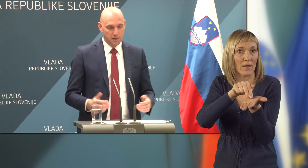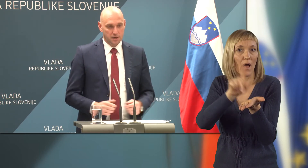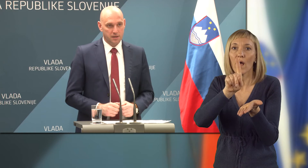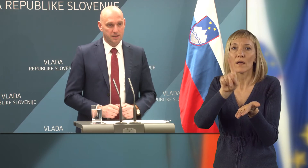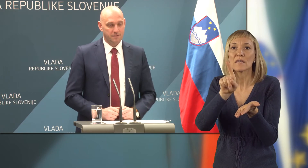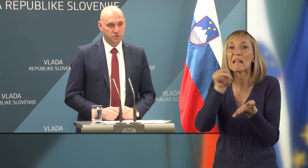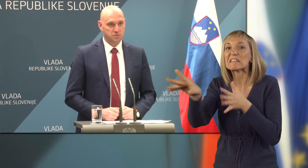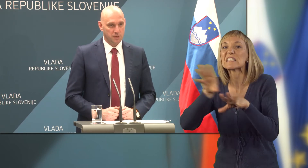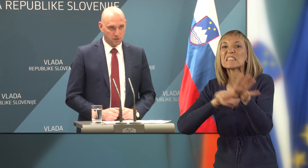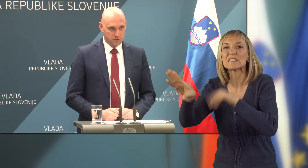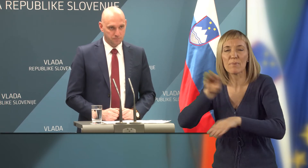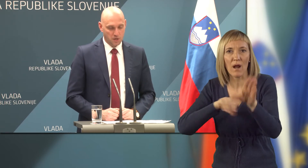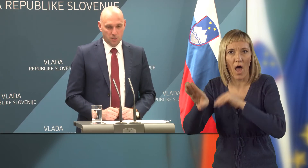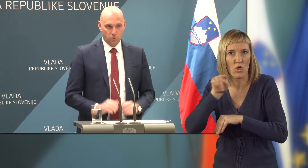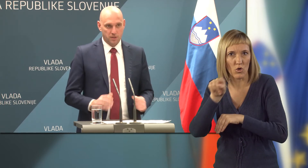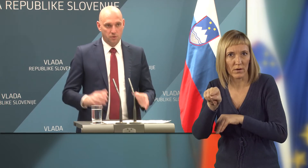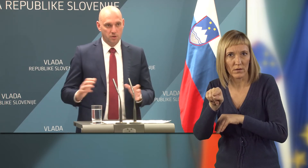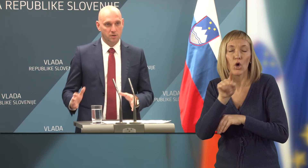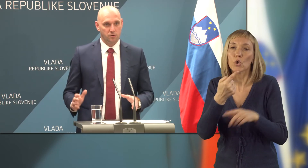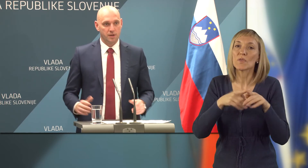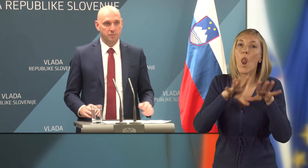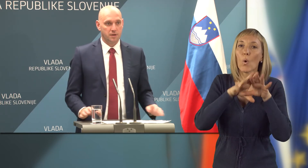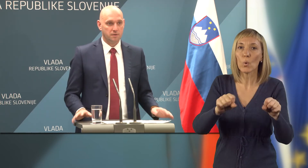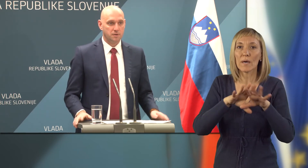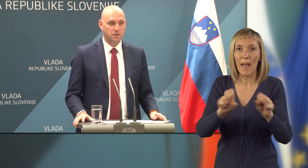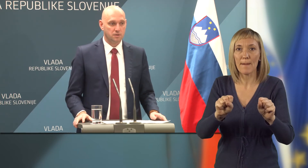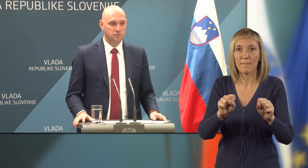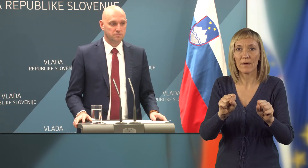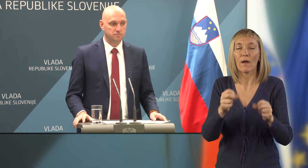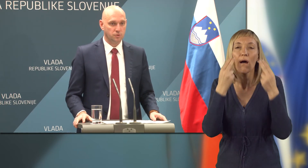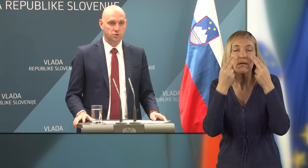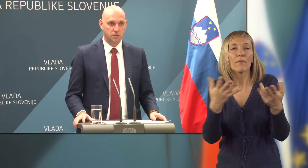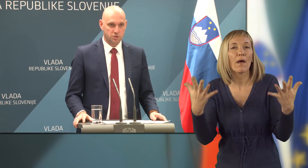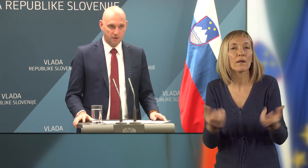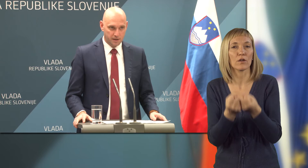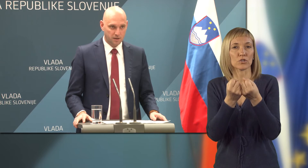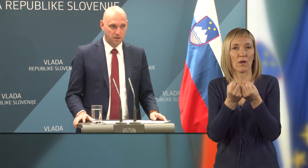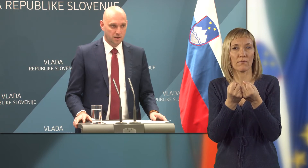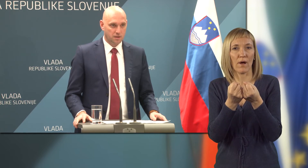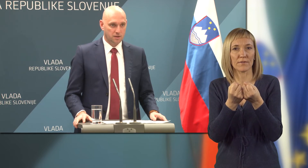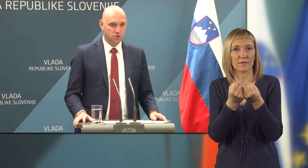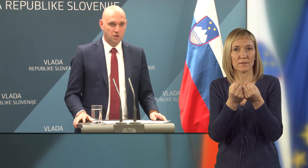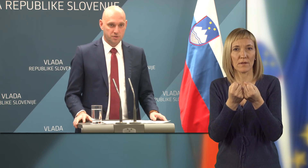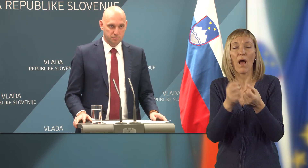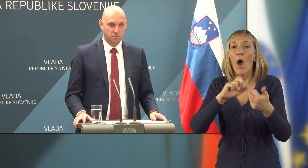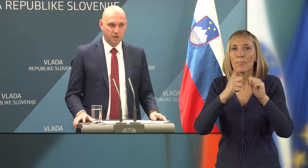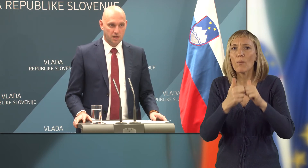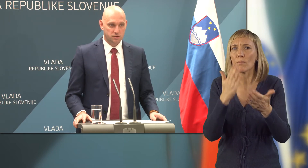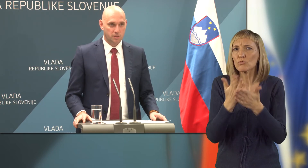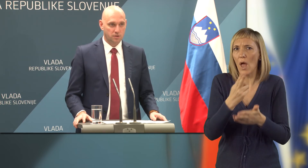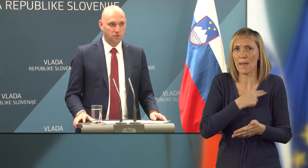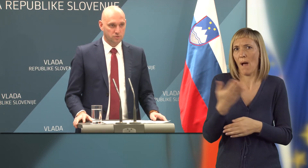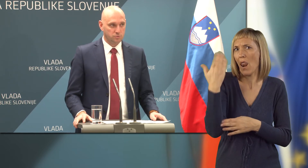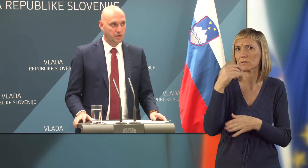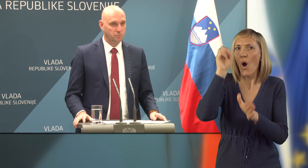trg in ne več zbiralci. To je del ukrepanja v luči reševanja težav, ki smo jih imeli